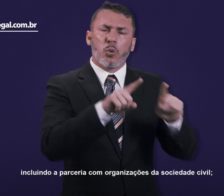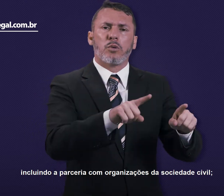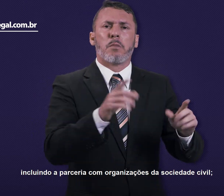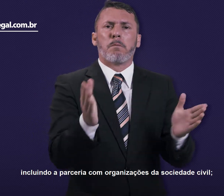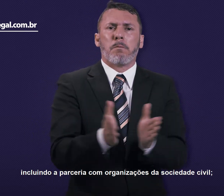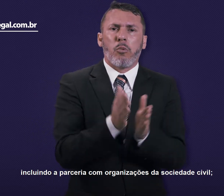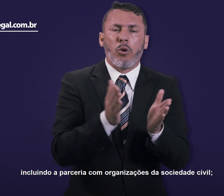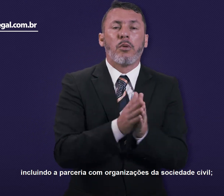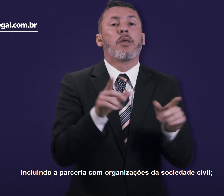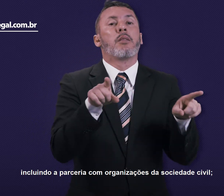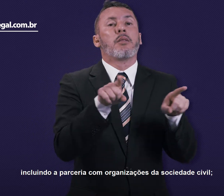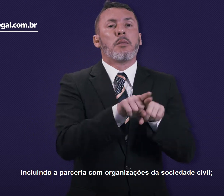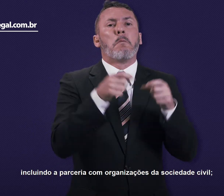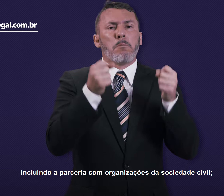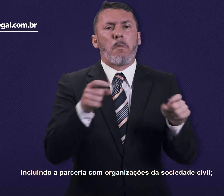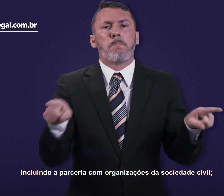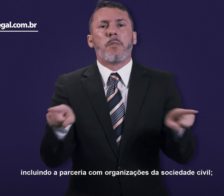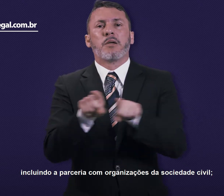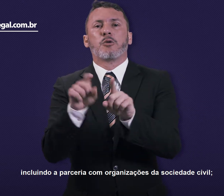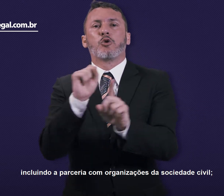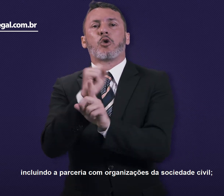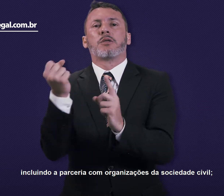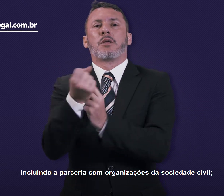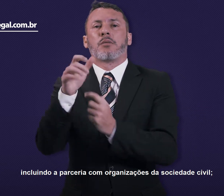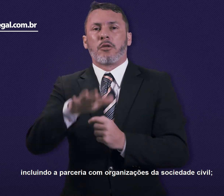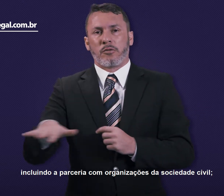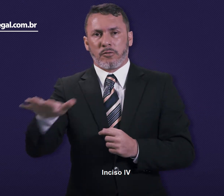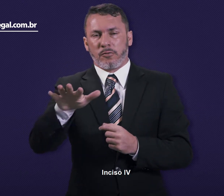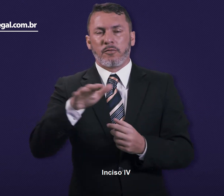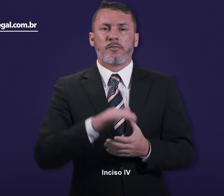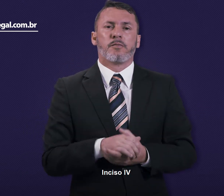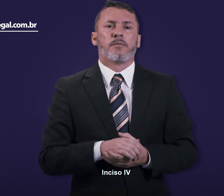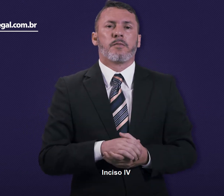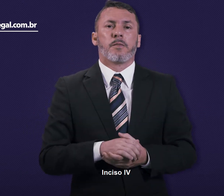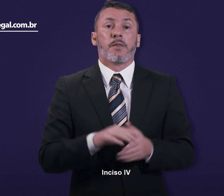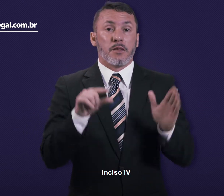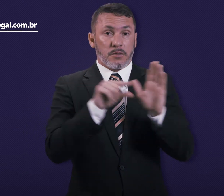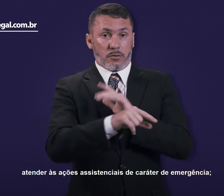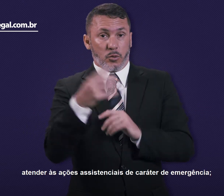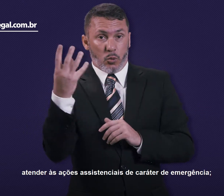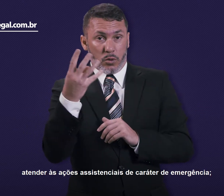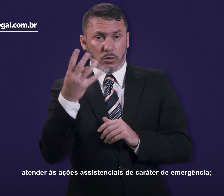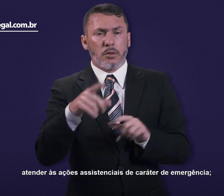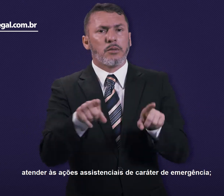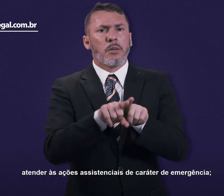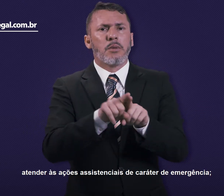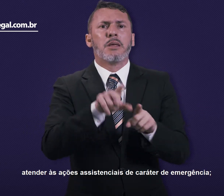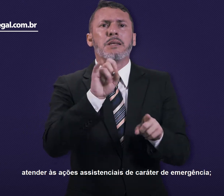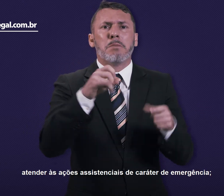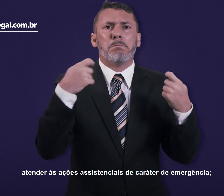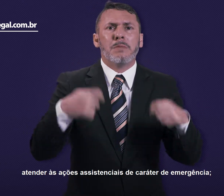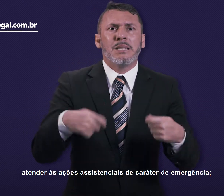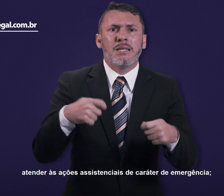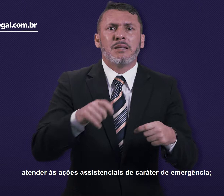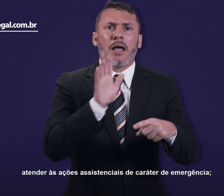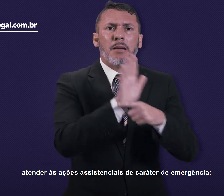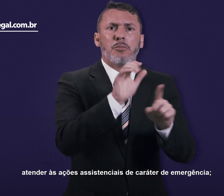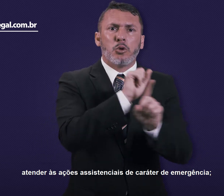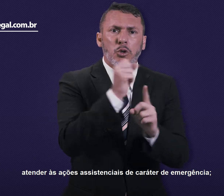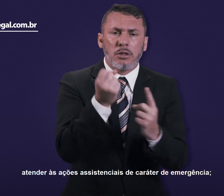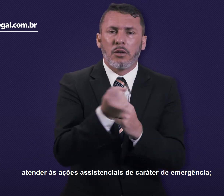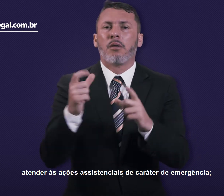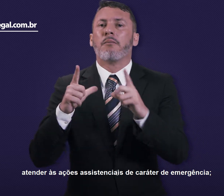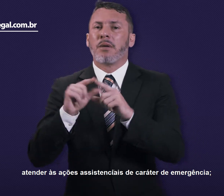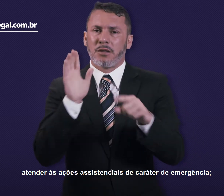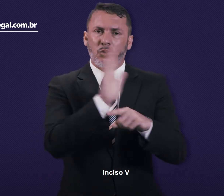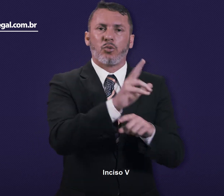pobreza, incluindo a parceria com organizações da sociedade civil. Inciso 4. Atender às ações assistenciais de